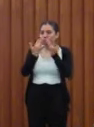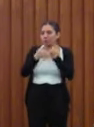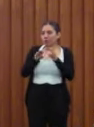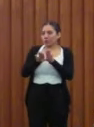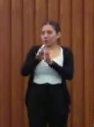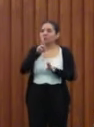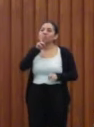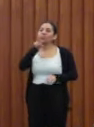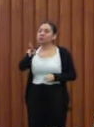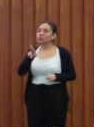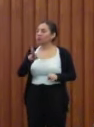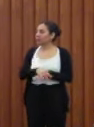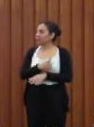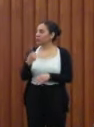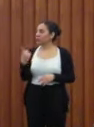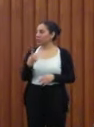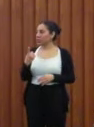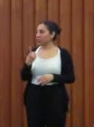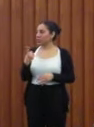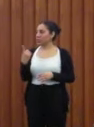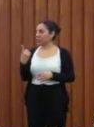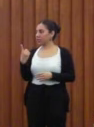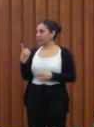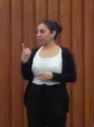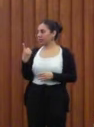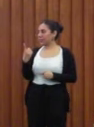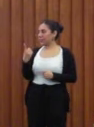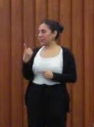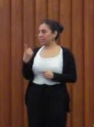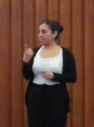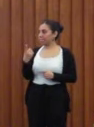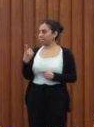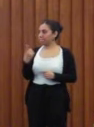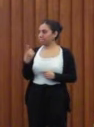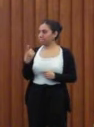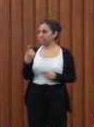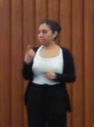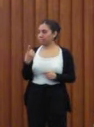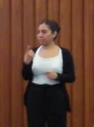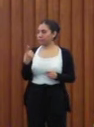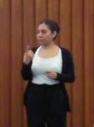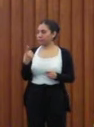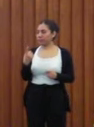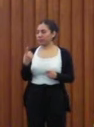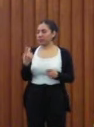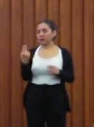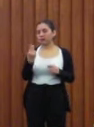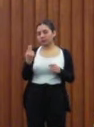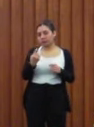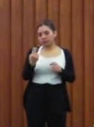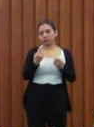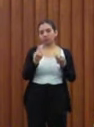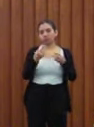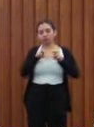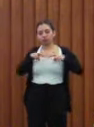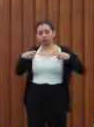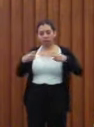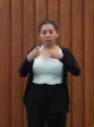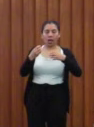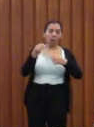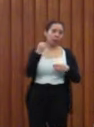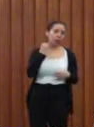responder, ¿no? Porque sí se necesitaría mucho pues una red de abogadas y abogados que pudiera